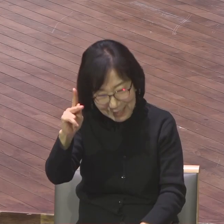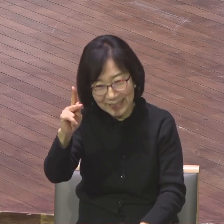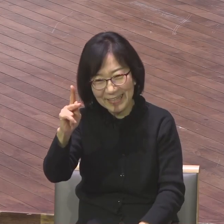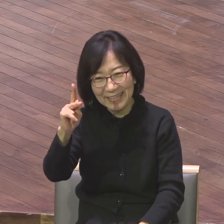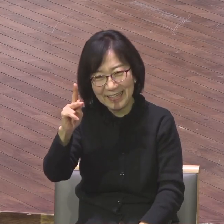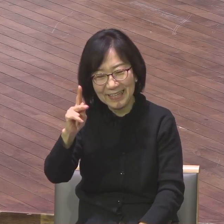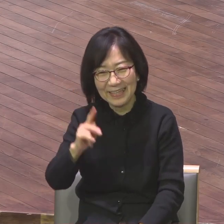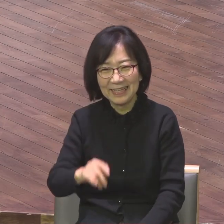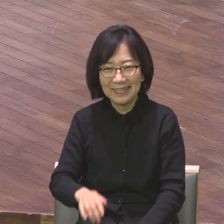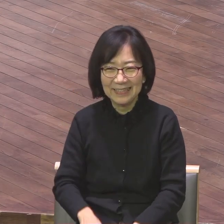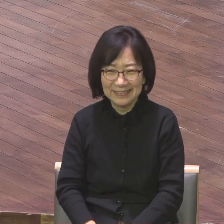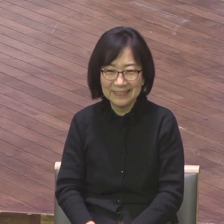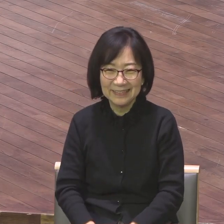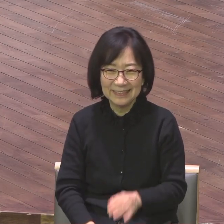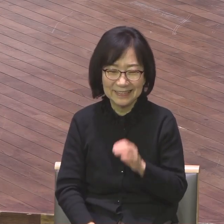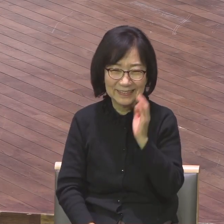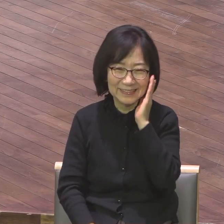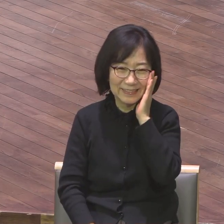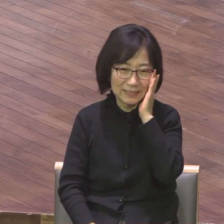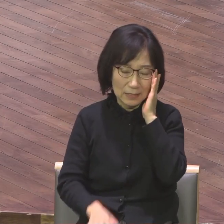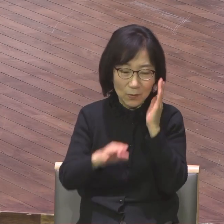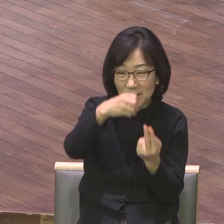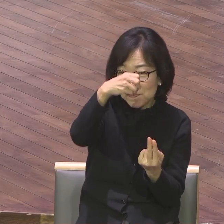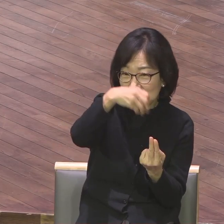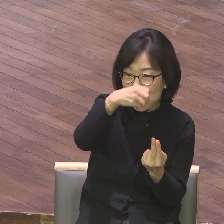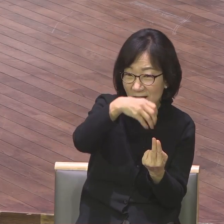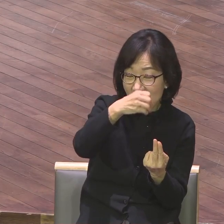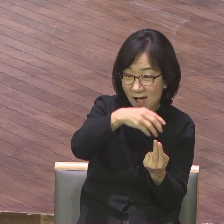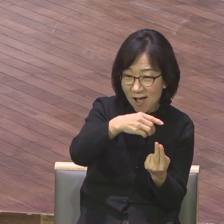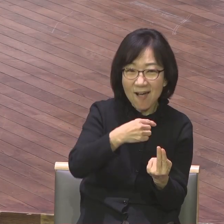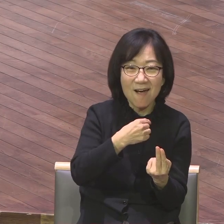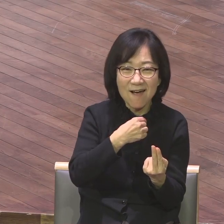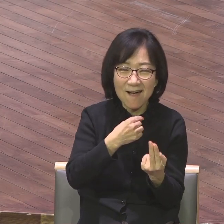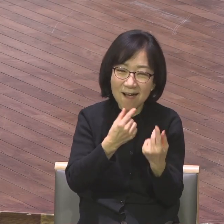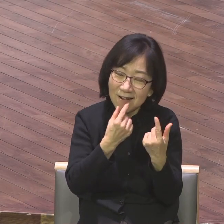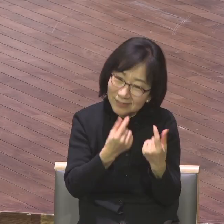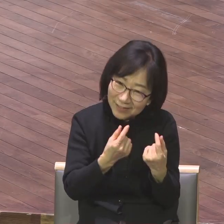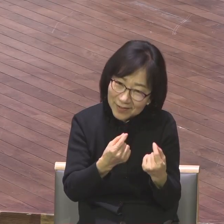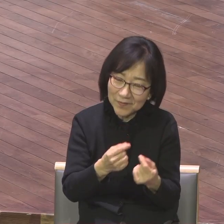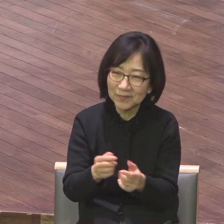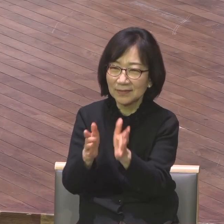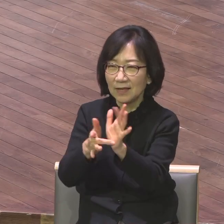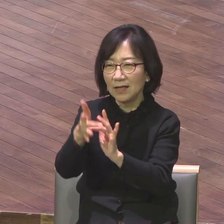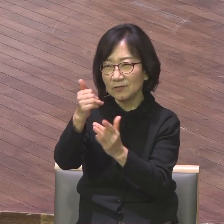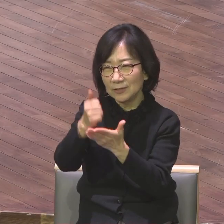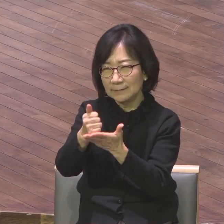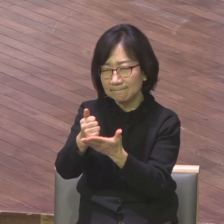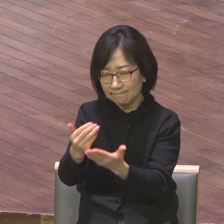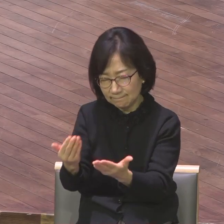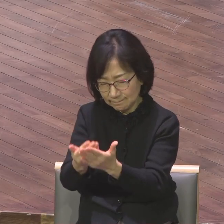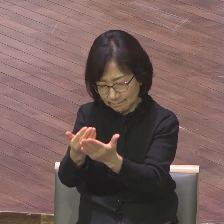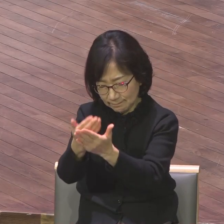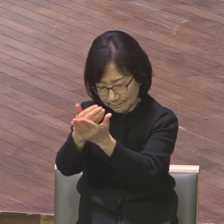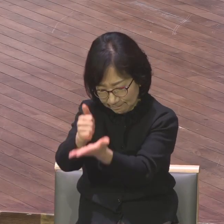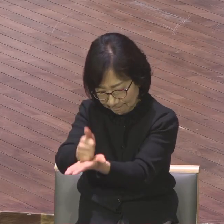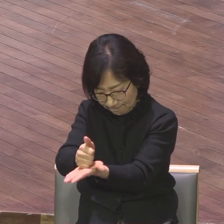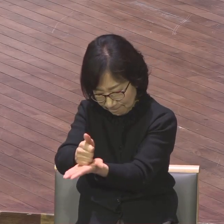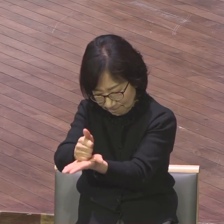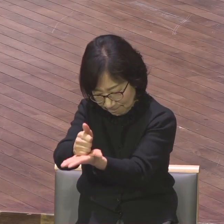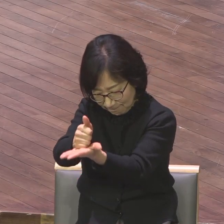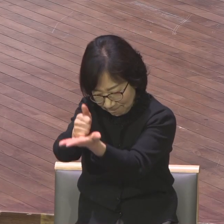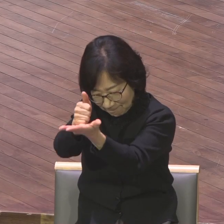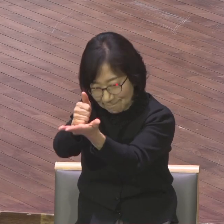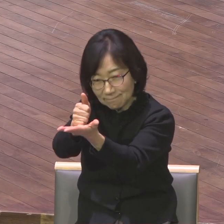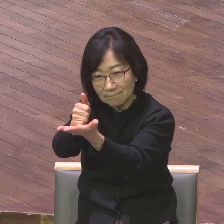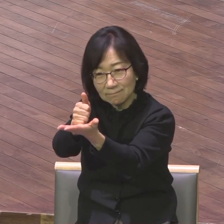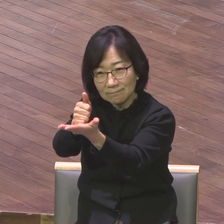그는 흥하여겠고 나는 쇠하여 하리라. 이게 성경적 참된 믿음입니다.